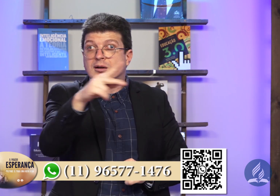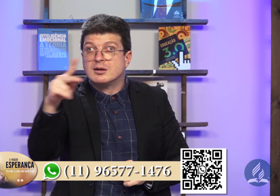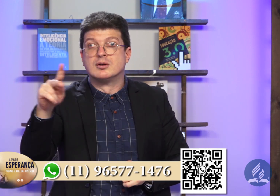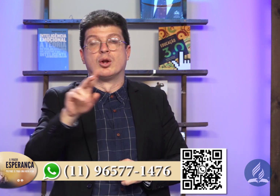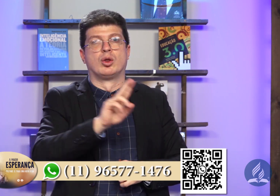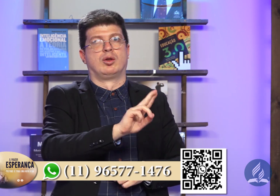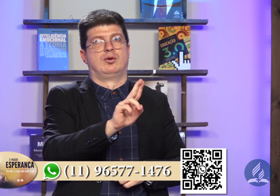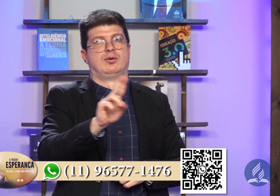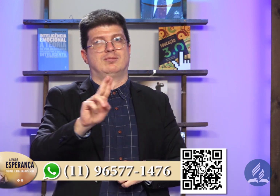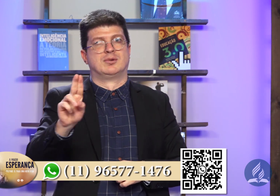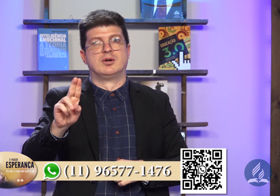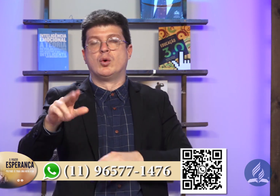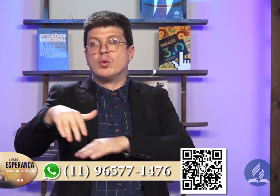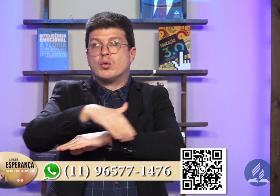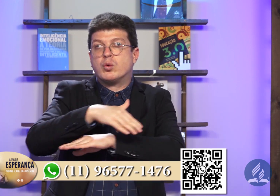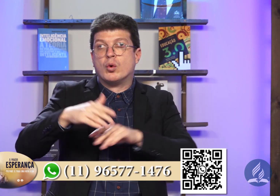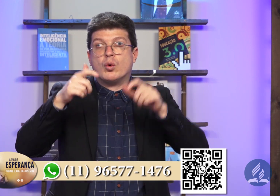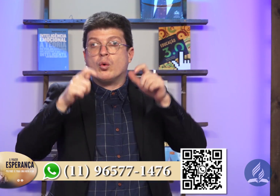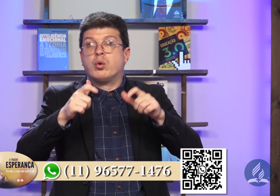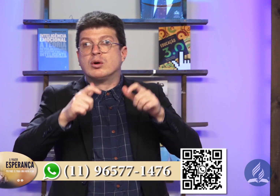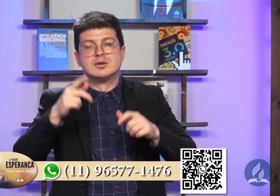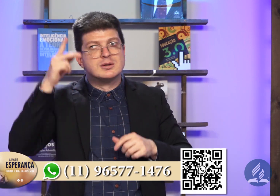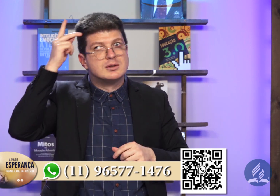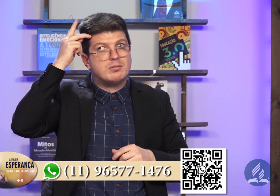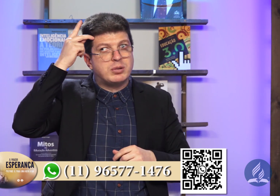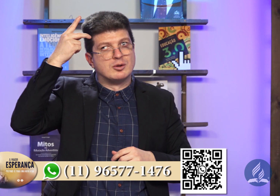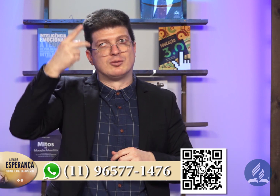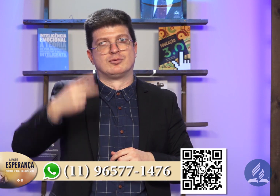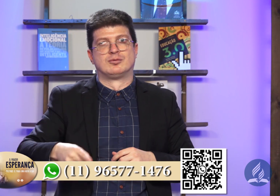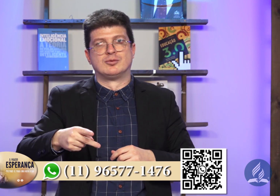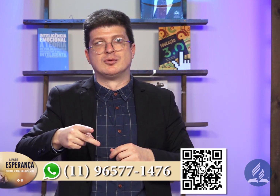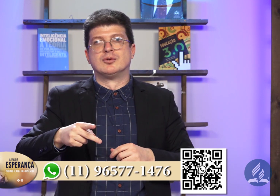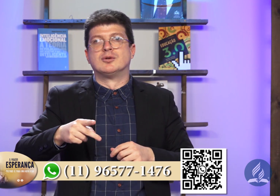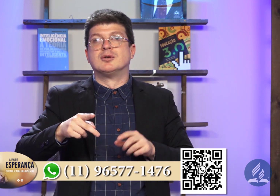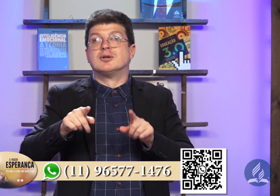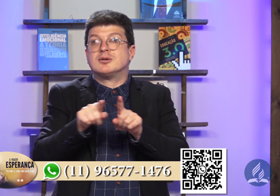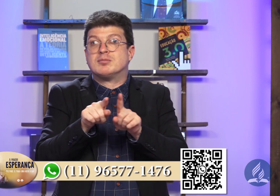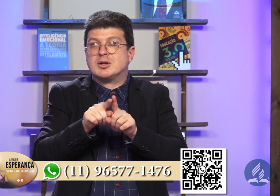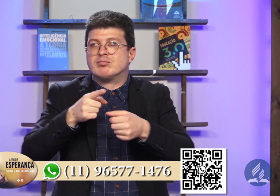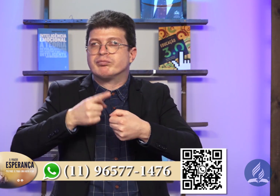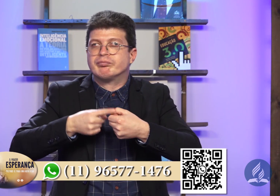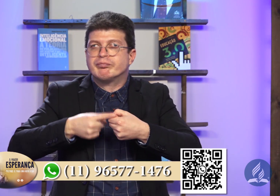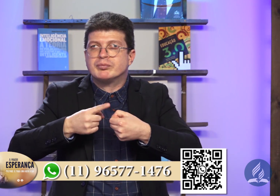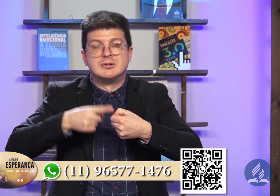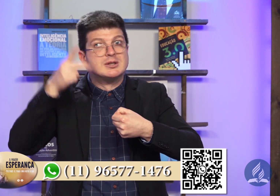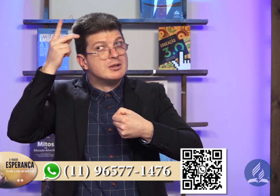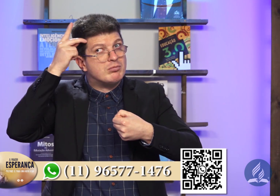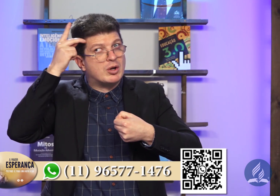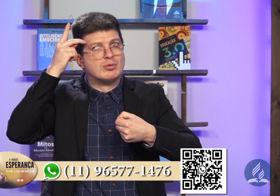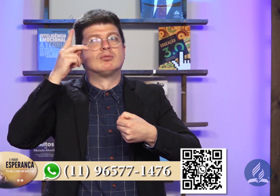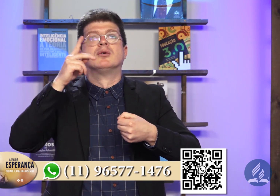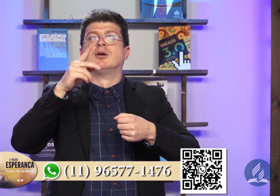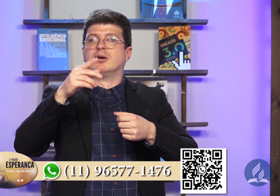Deixa eu falar para vocês coloquem o nome de vocês, coloquem o endereço, coloquem o local que vocês estão. É só aqui em São Paulo,